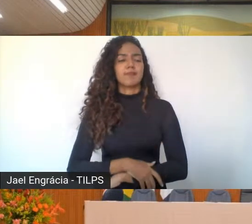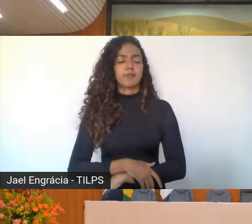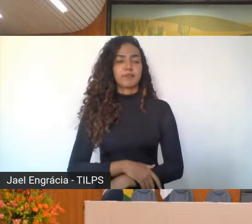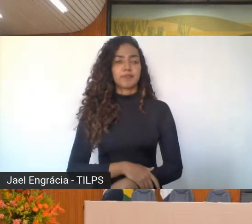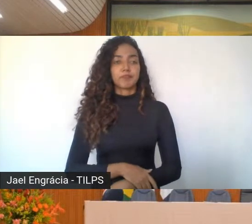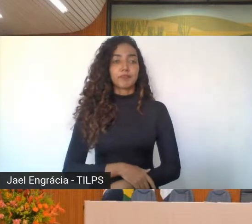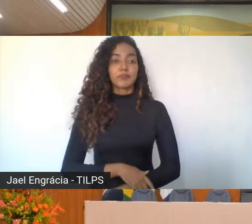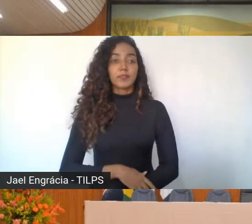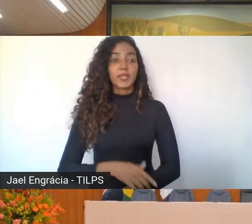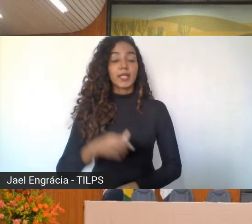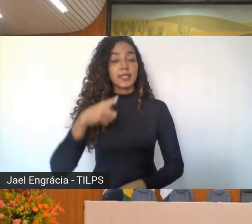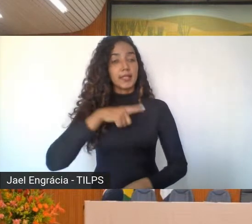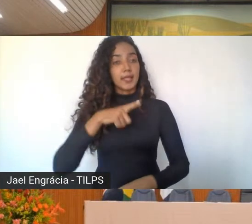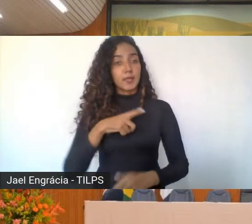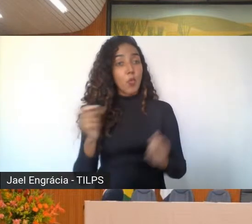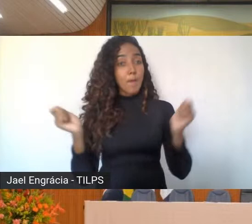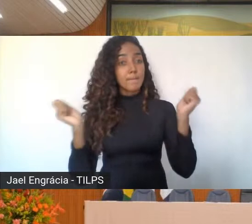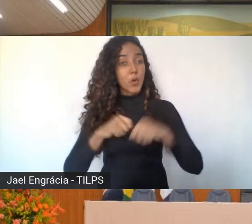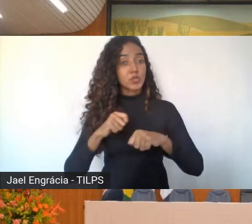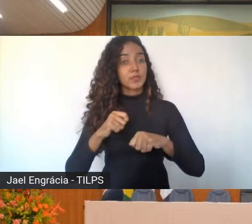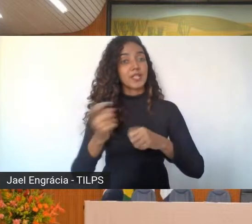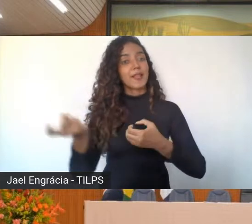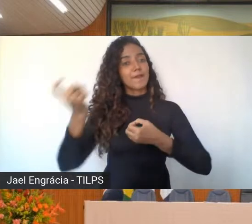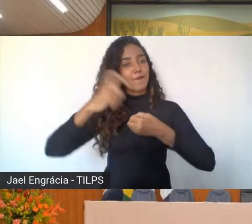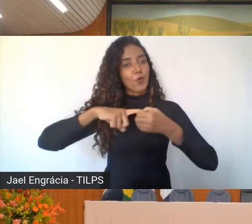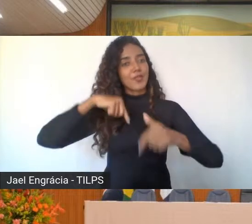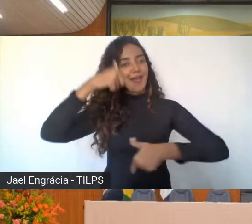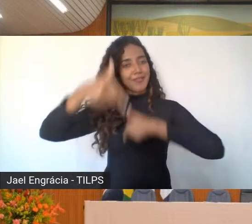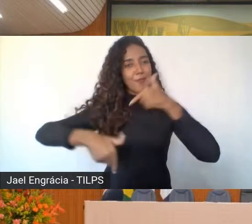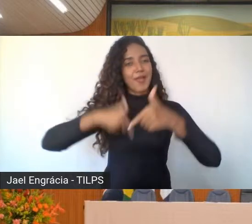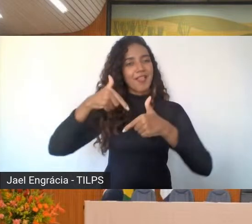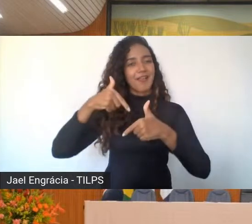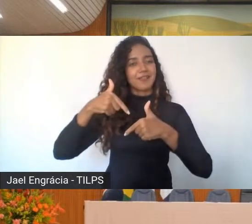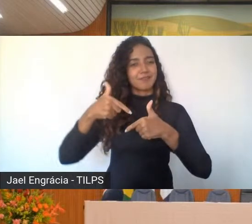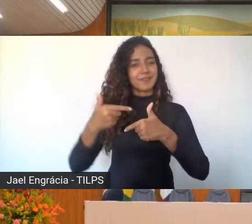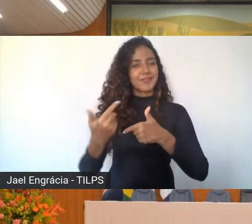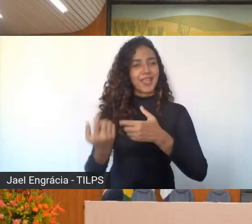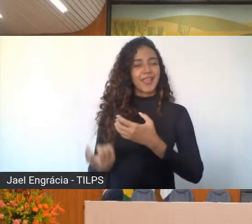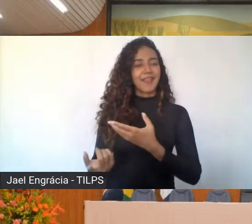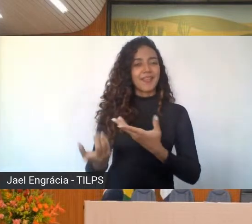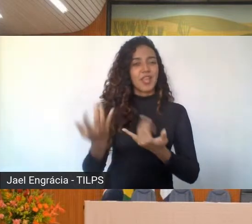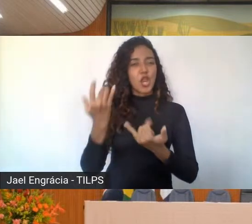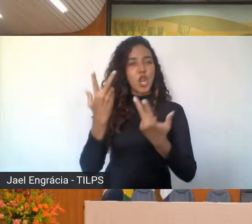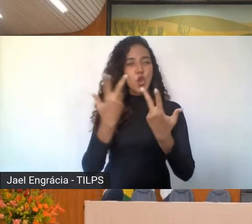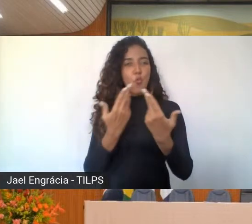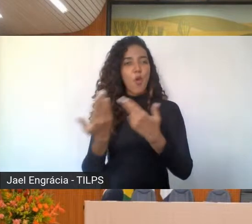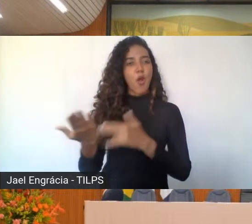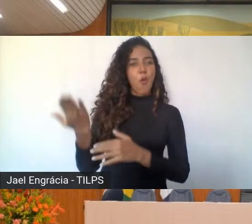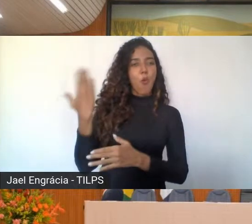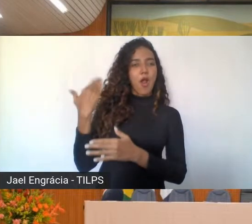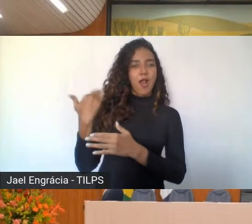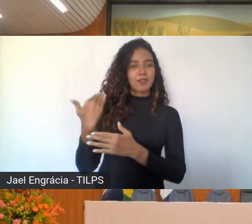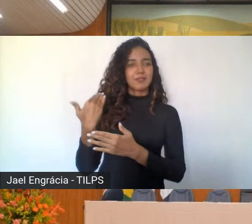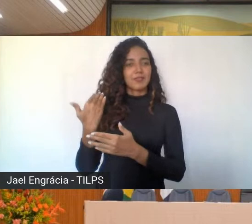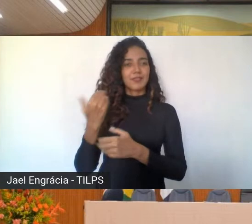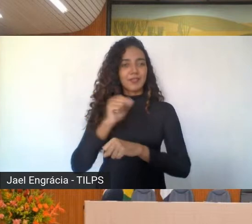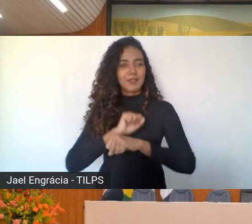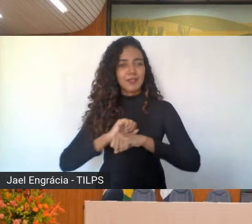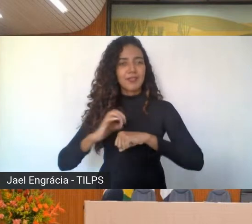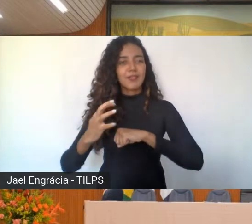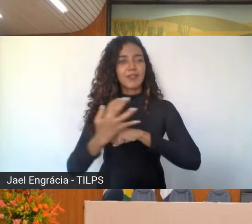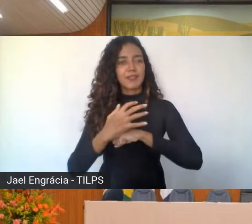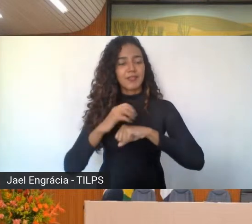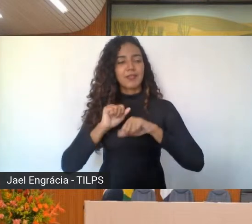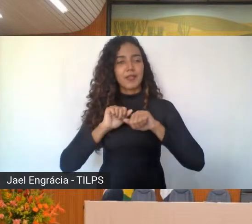de voltar às nossas atividades que antes da pandemia. Esse é o meu recado para que a gente possa se